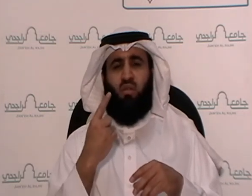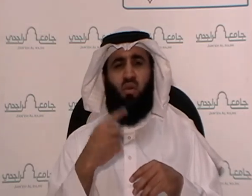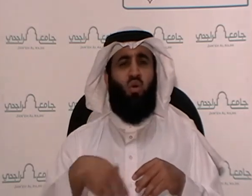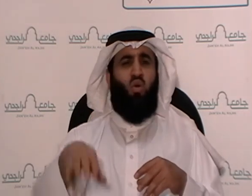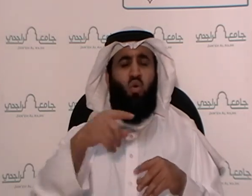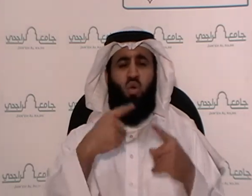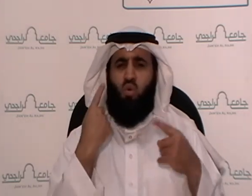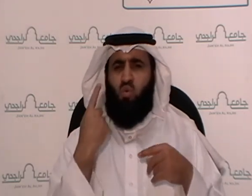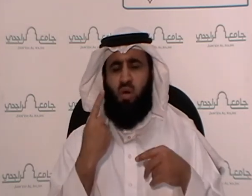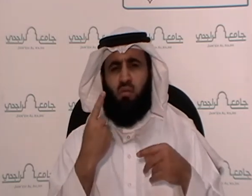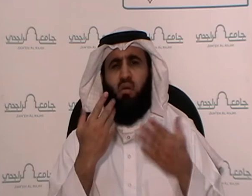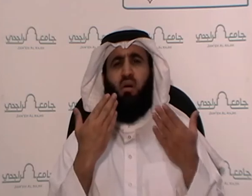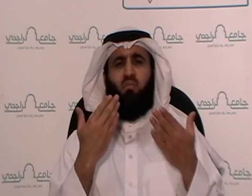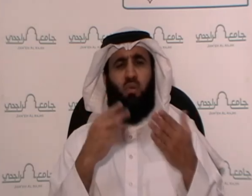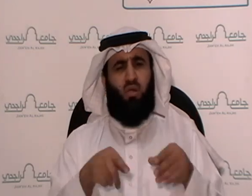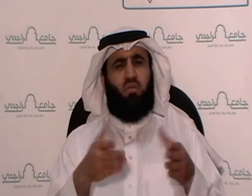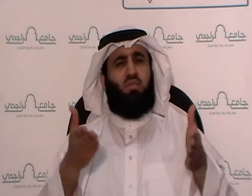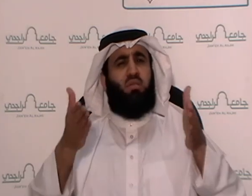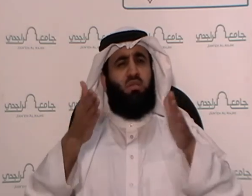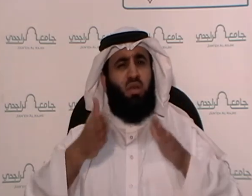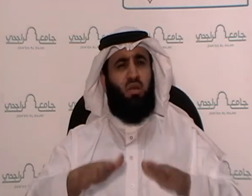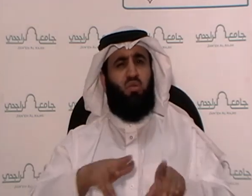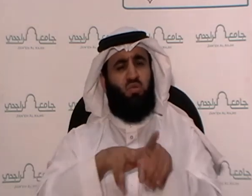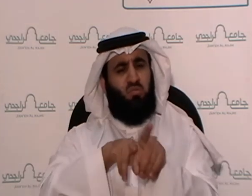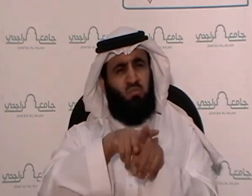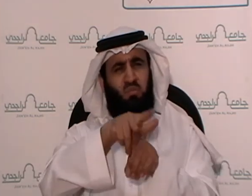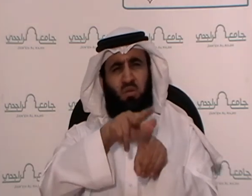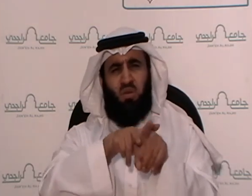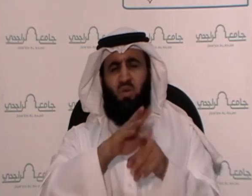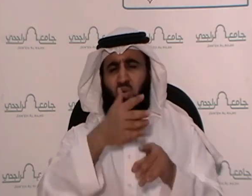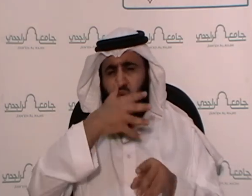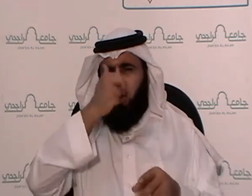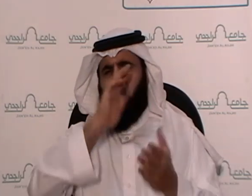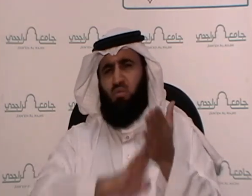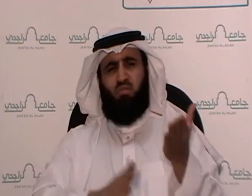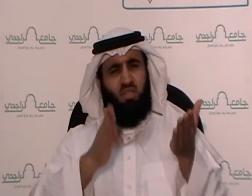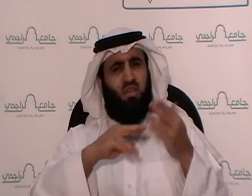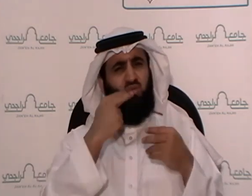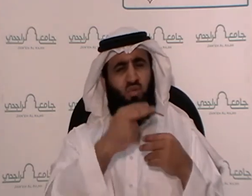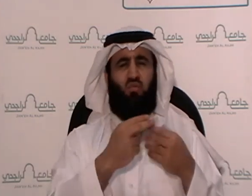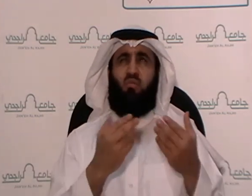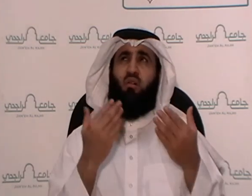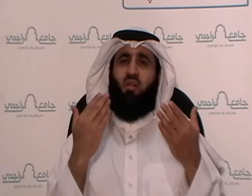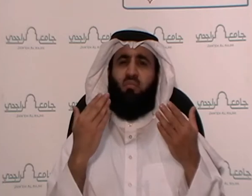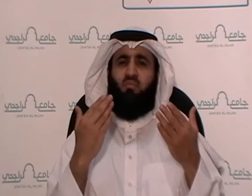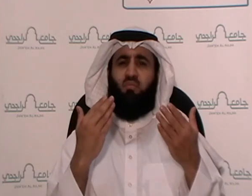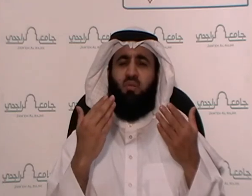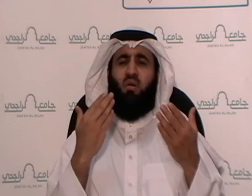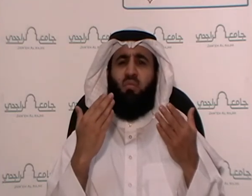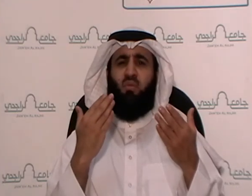ومستودع، اشتد بلاء المجرمين. اللهم يا حي يا قيوم، فهيئ له يدا من